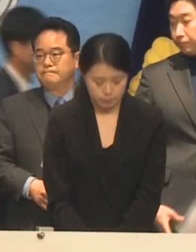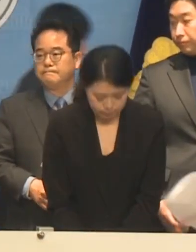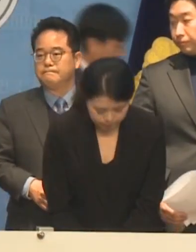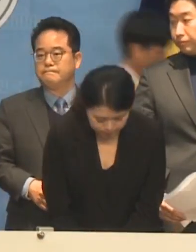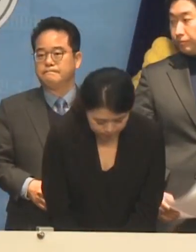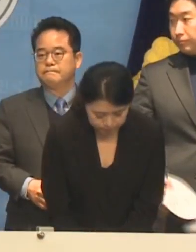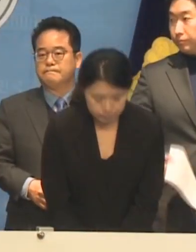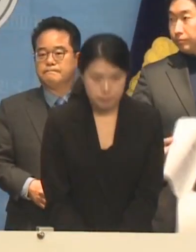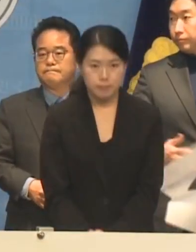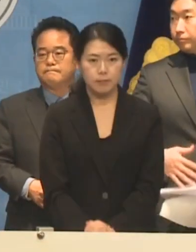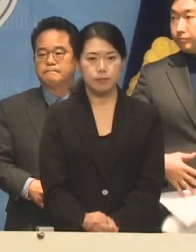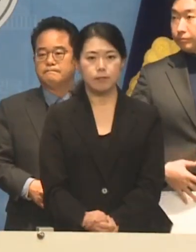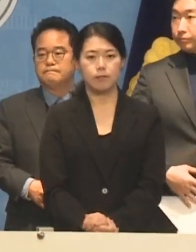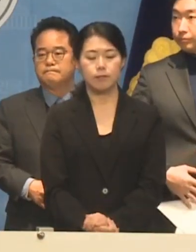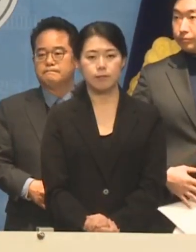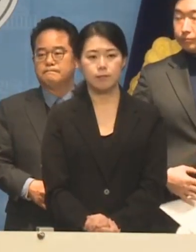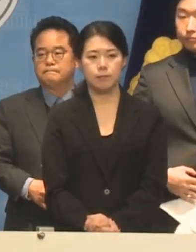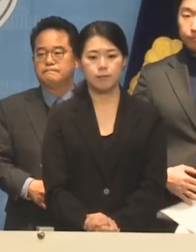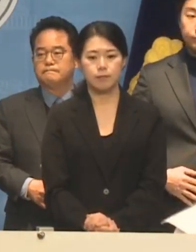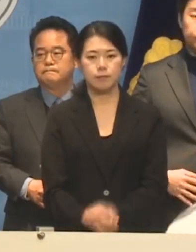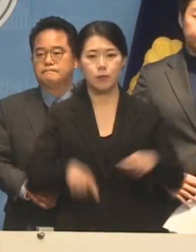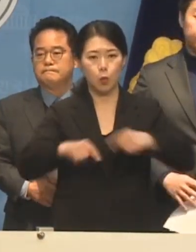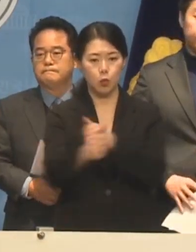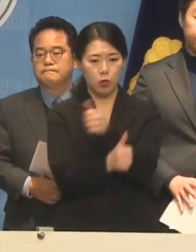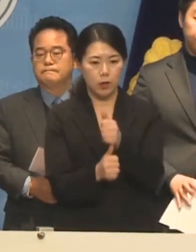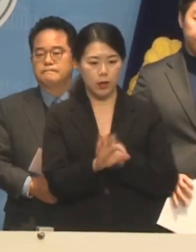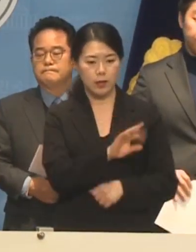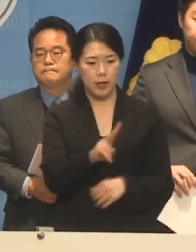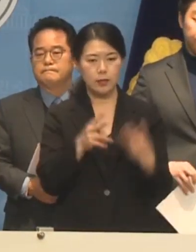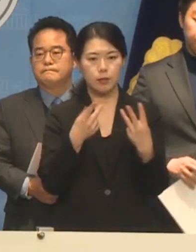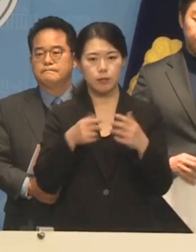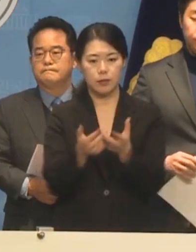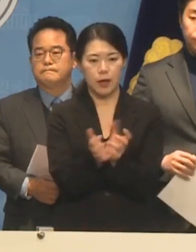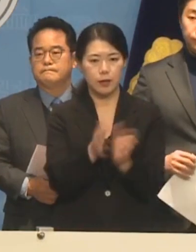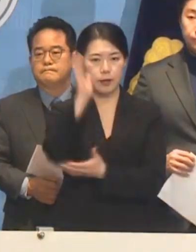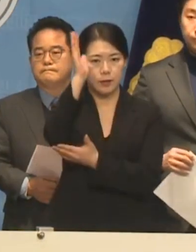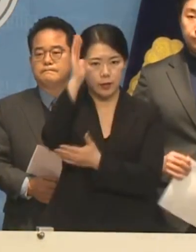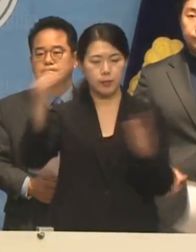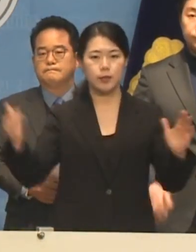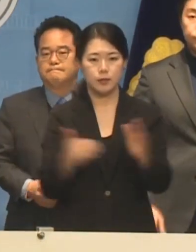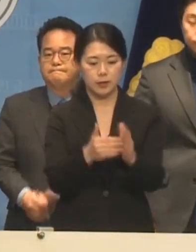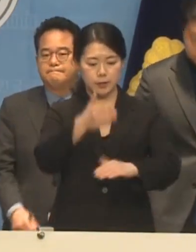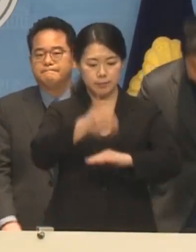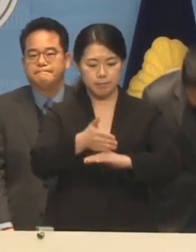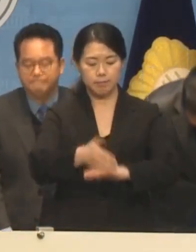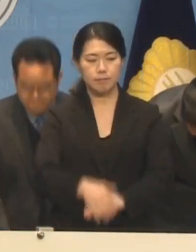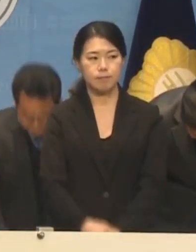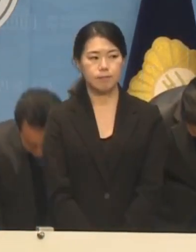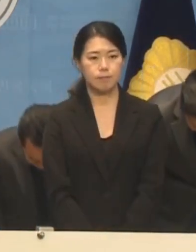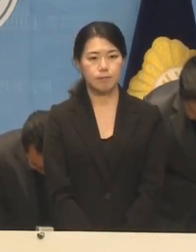네, 이상 국회 정무위원회 야3당 기자회견을 마치도록 하겠습니다. 감사합니다.